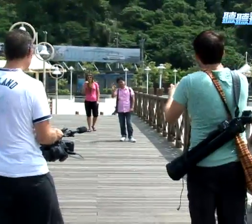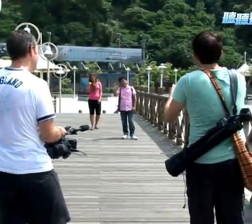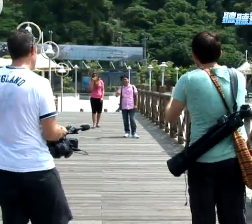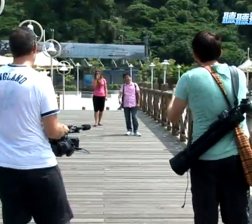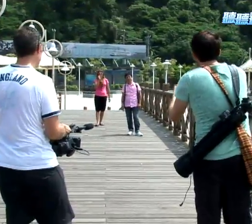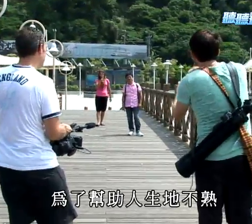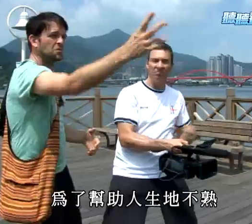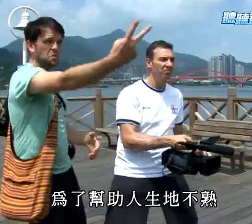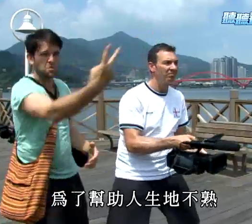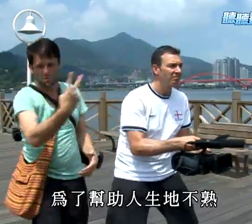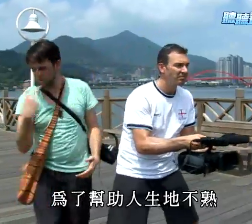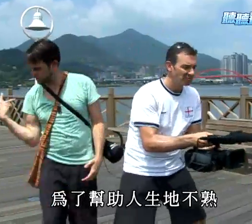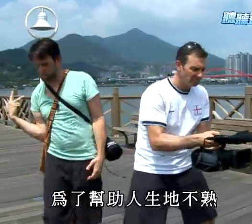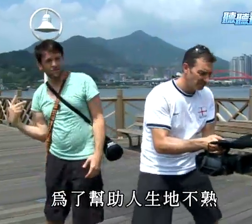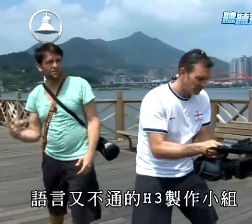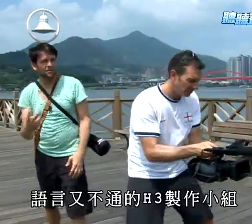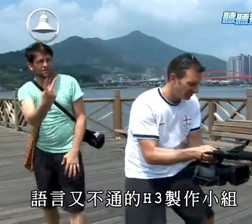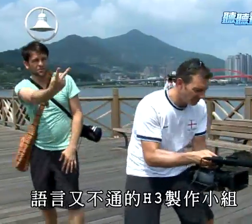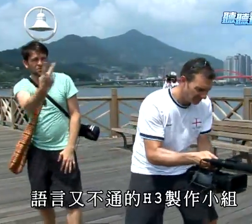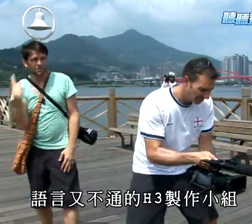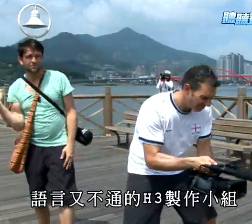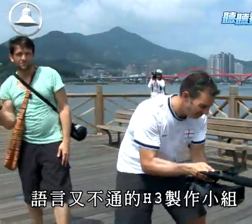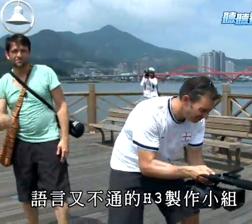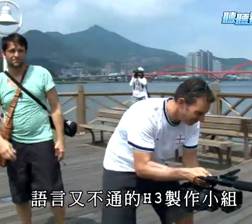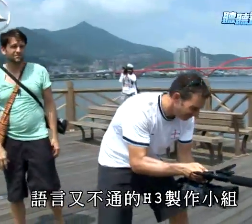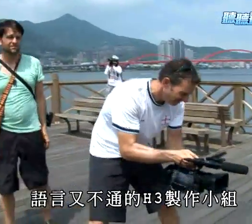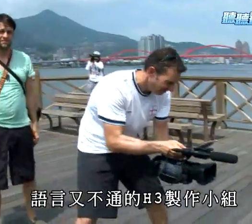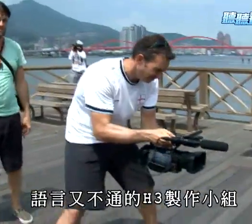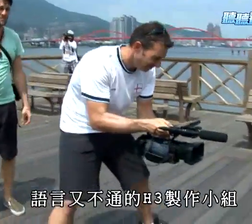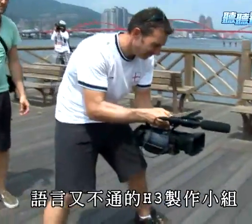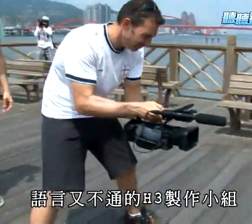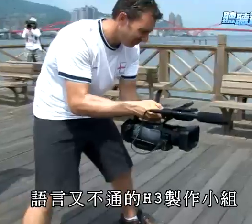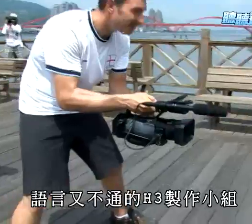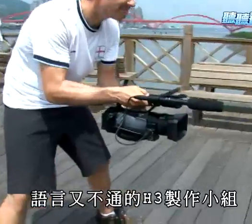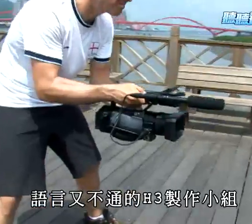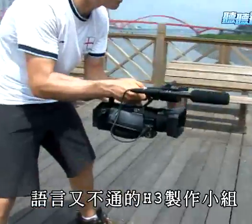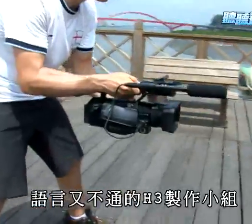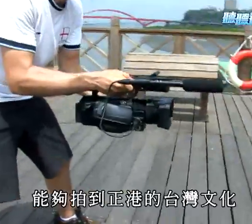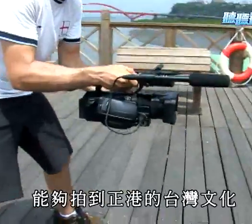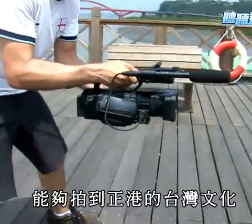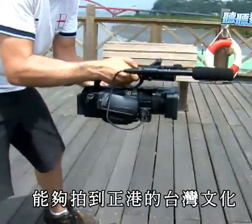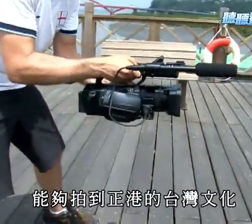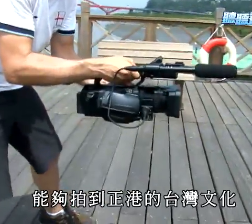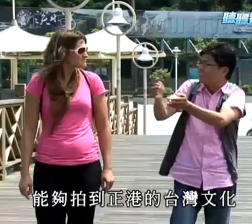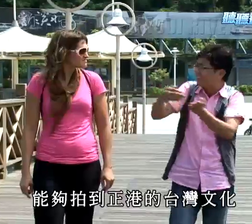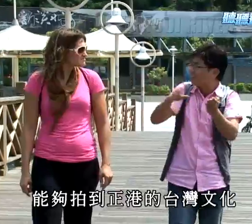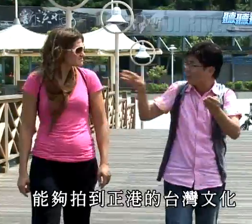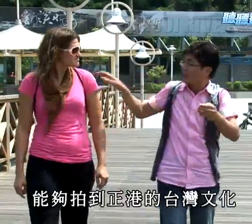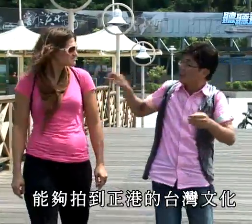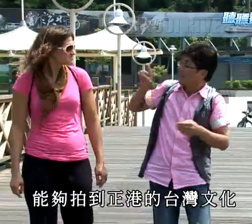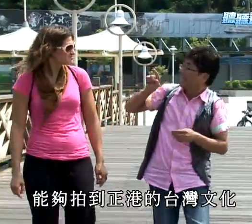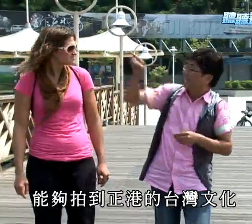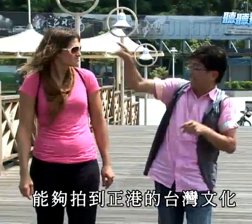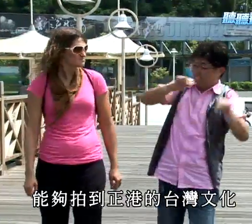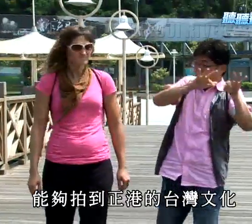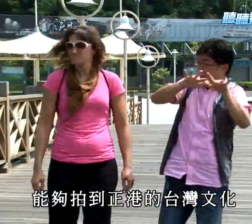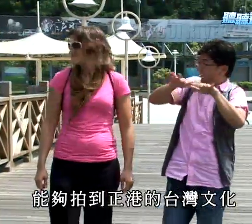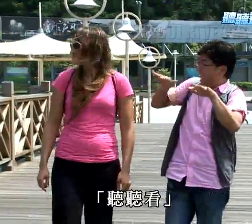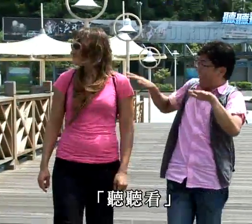为了帮助人生地不熟、语言又不通的 H3 制作小组能够拍到架杠诶台湾文化，听听看，